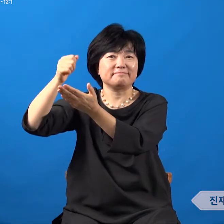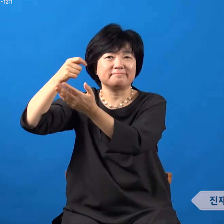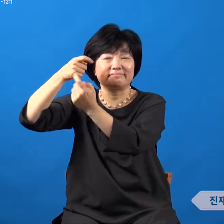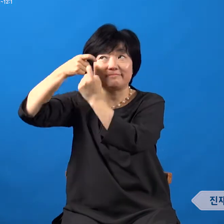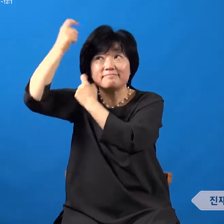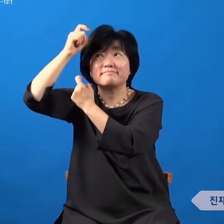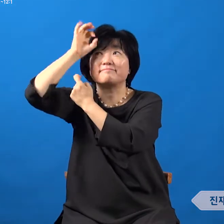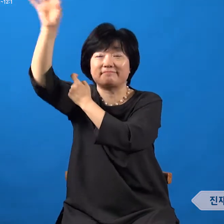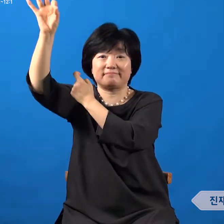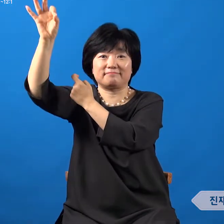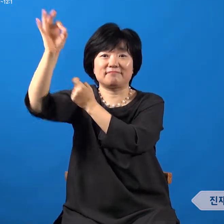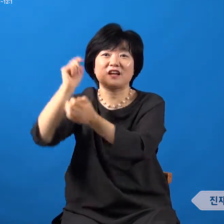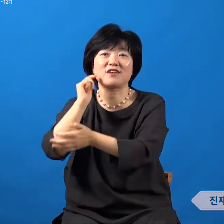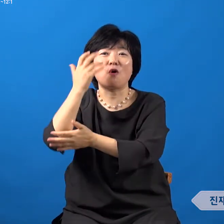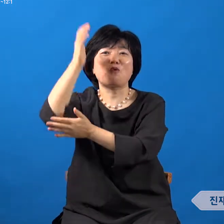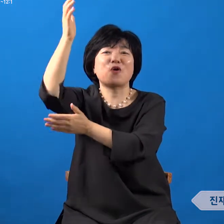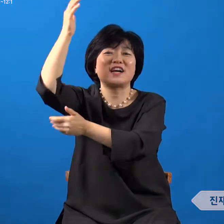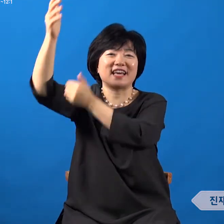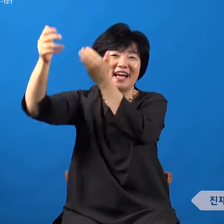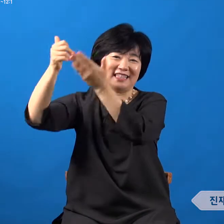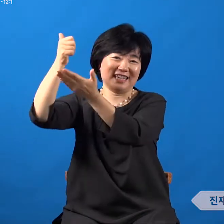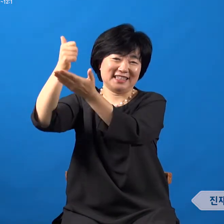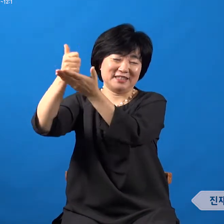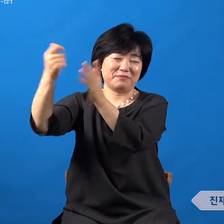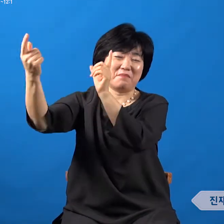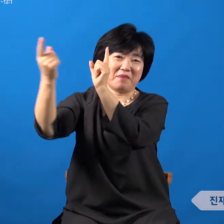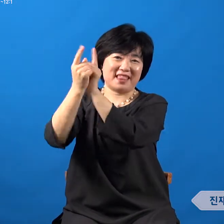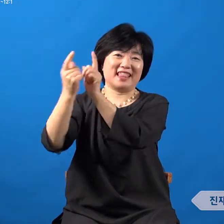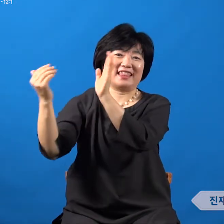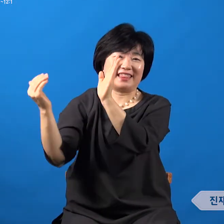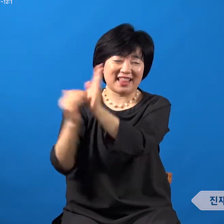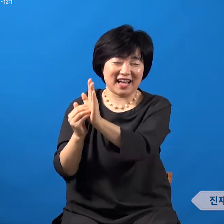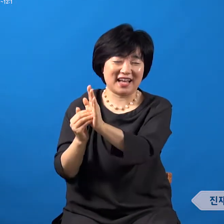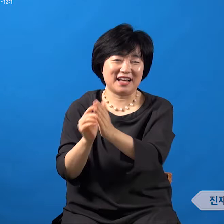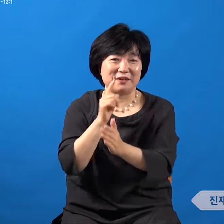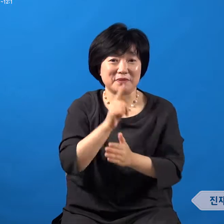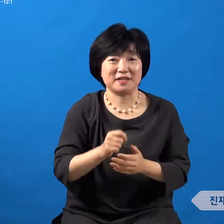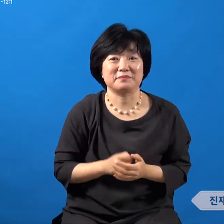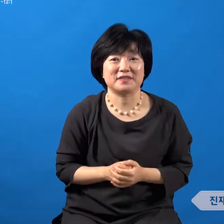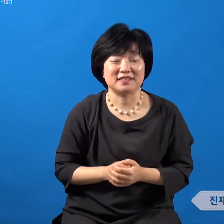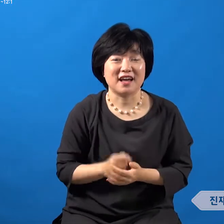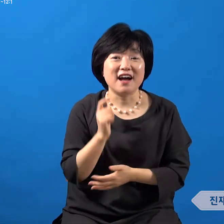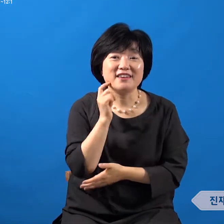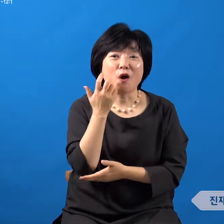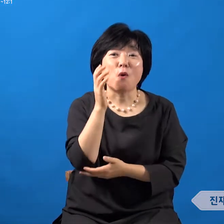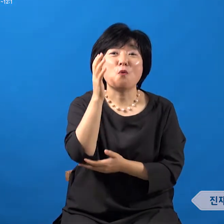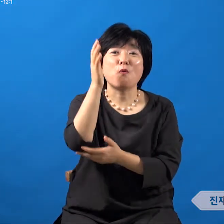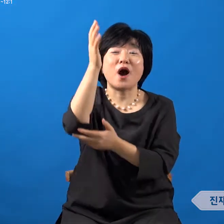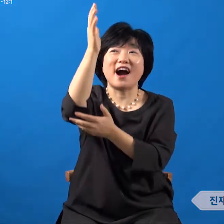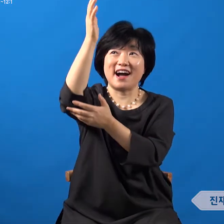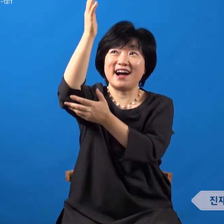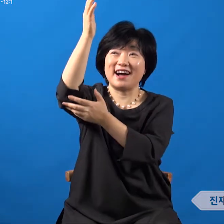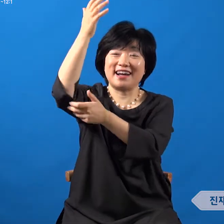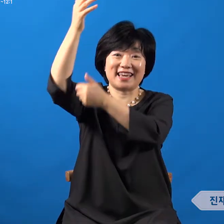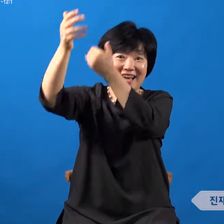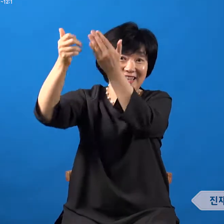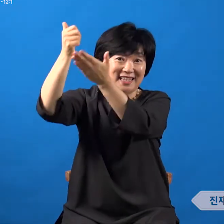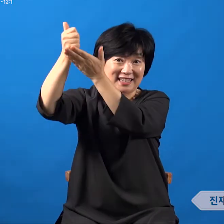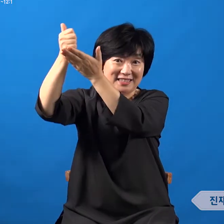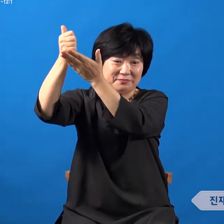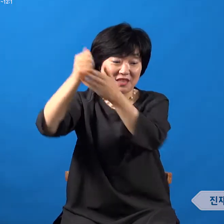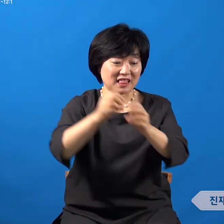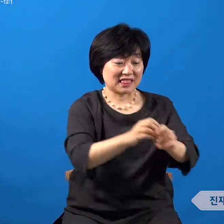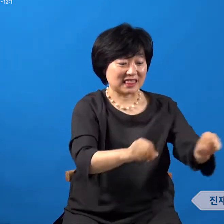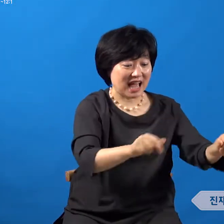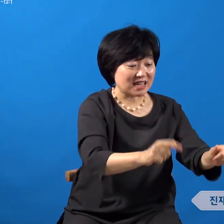영광의 하나님이 그에게 나타나셨다. 사도행전은 그렇게 말씀합니다. 하나님의 영광 가운데